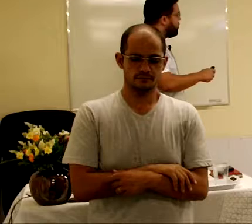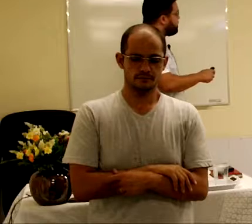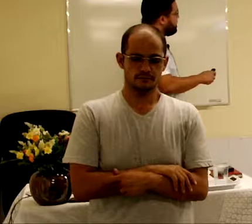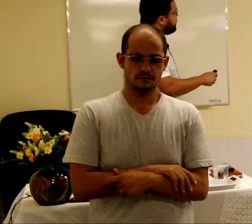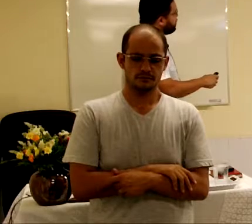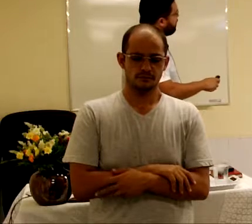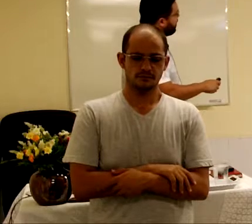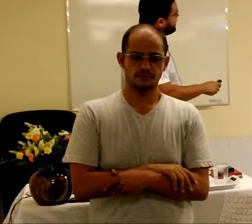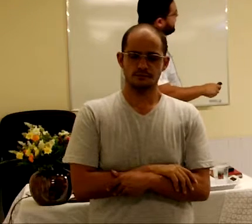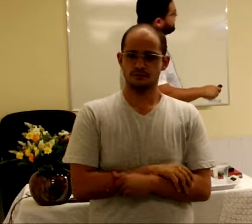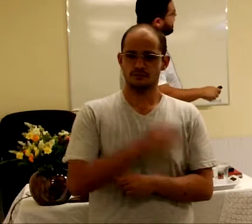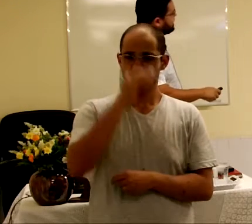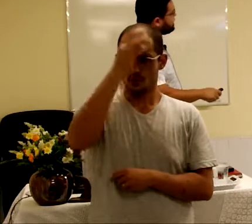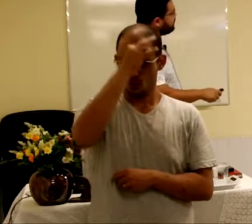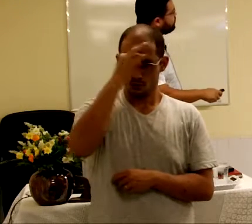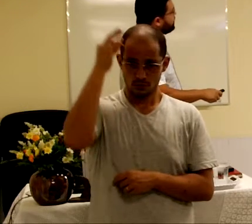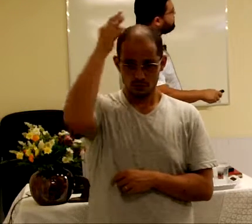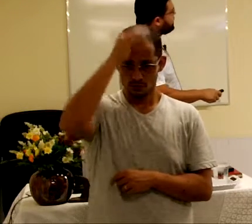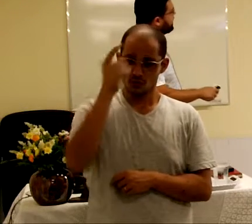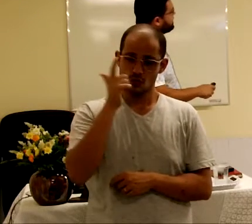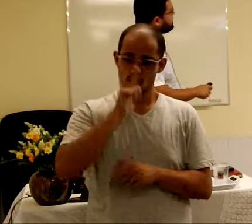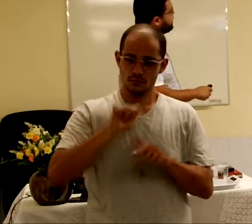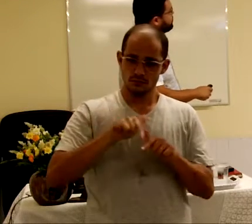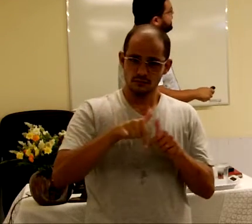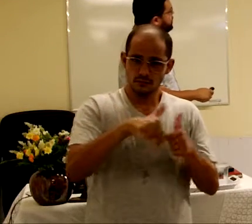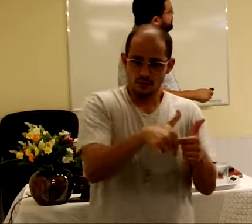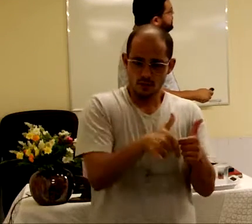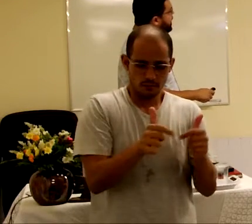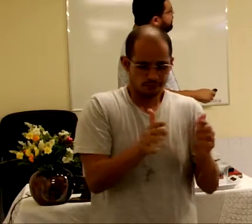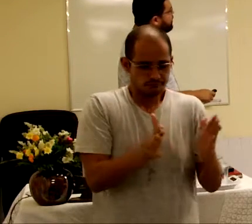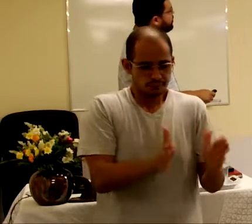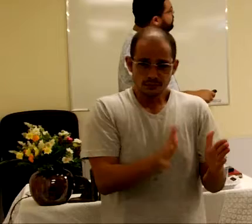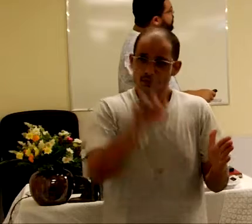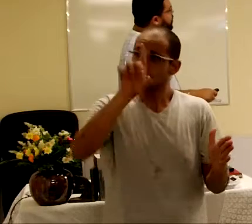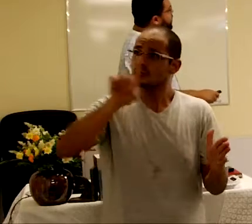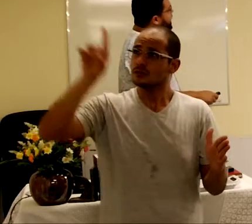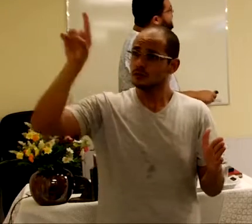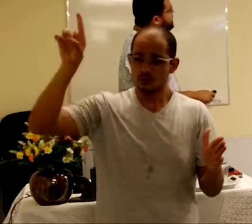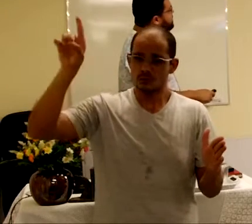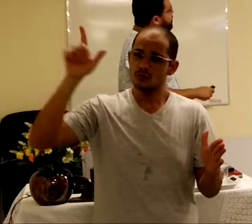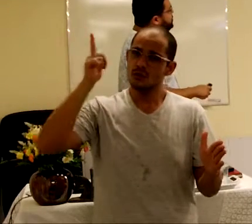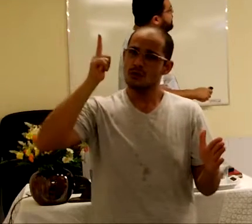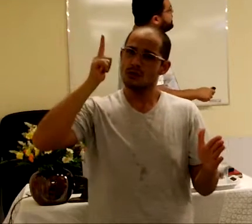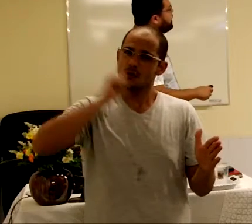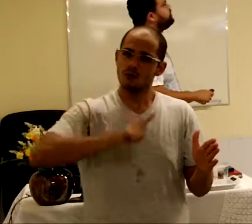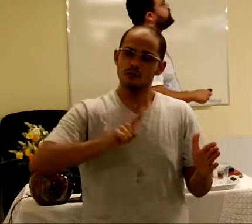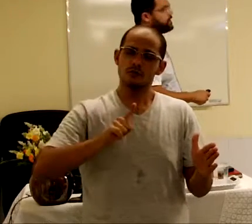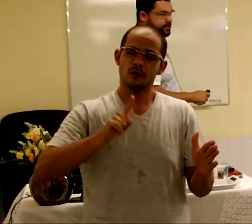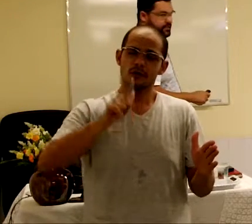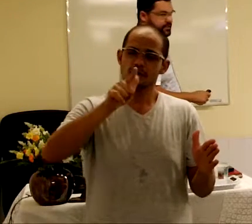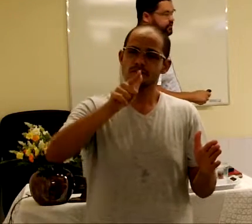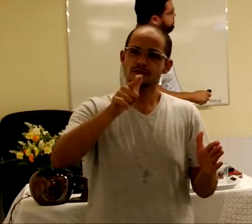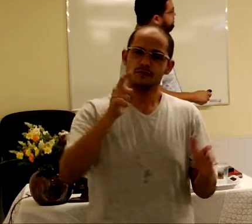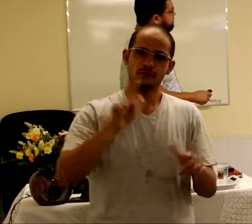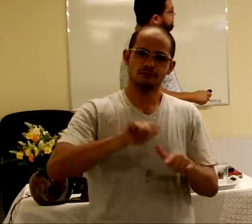O que o Espírito não pode realizar, senão num limite restrito, Deus, que é infinito, o realiza em proporções